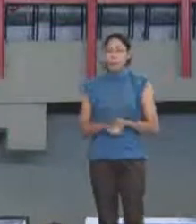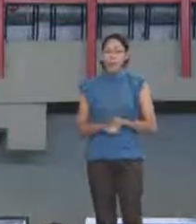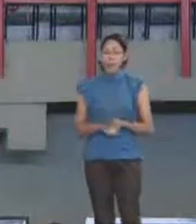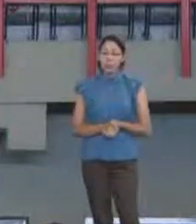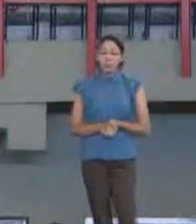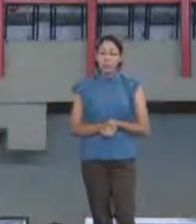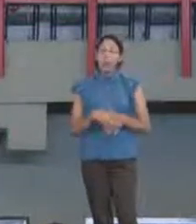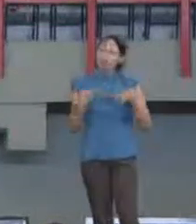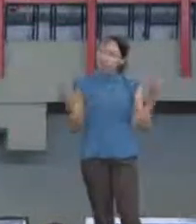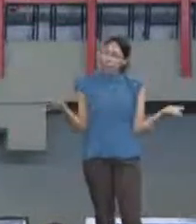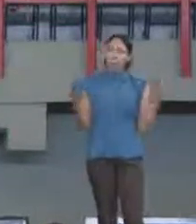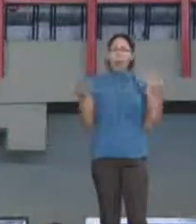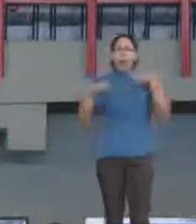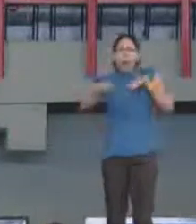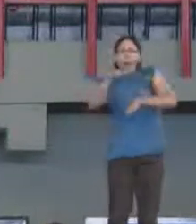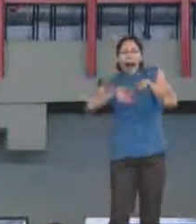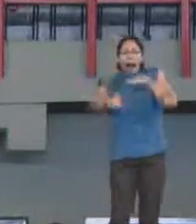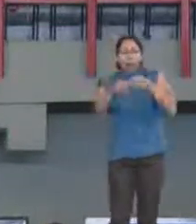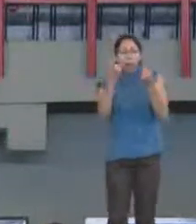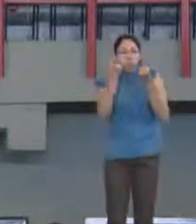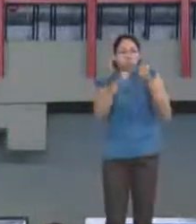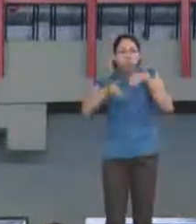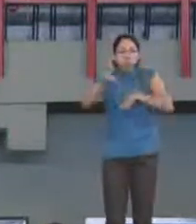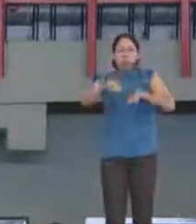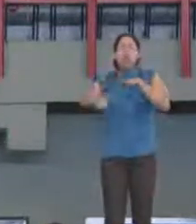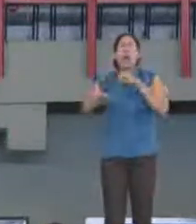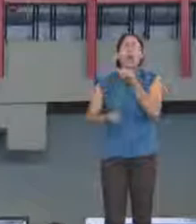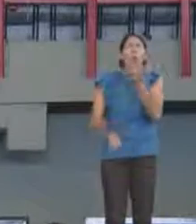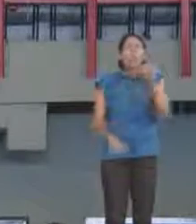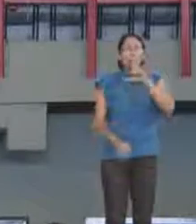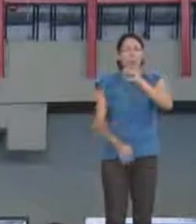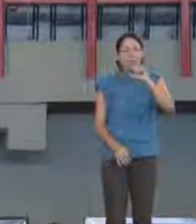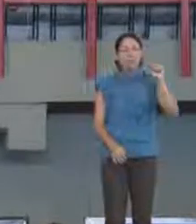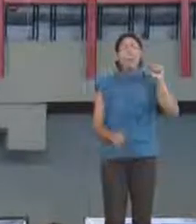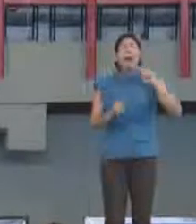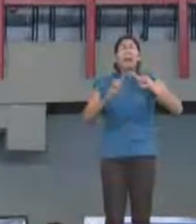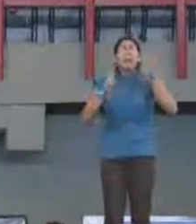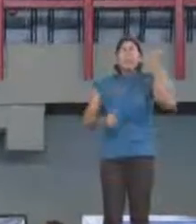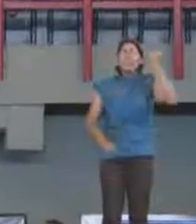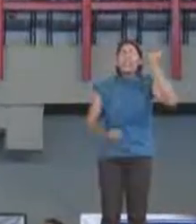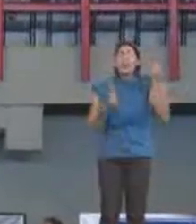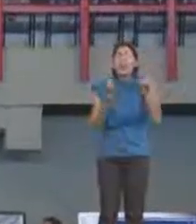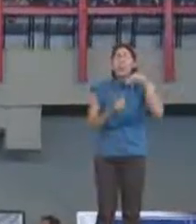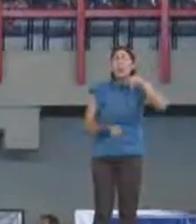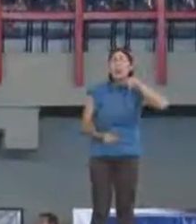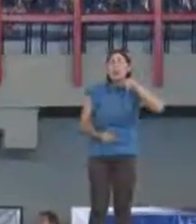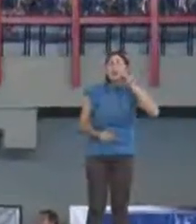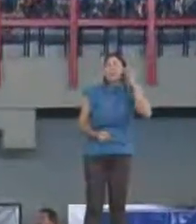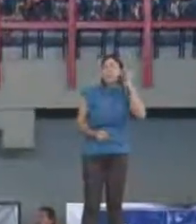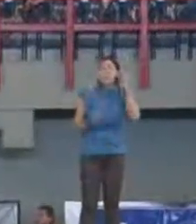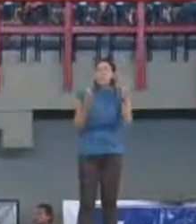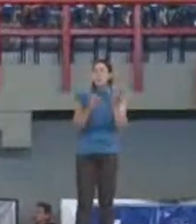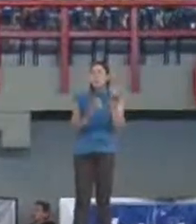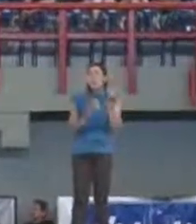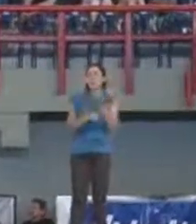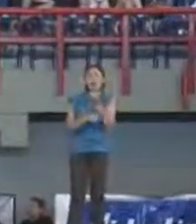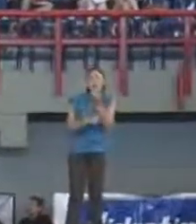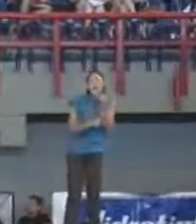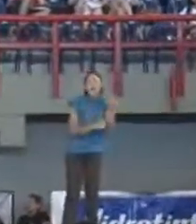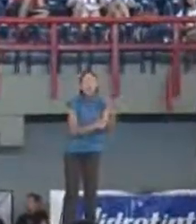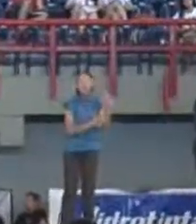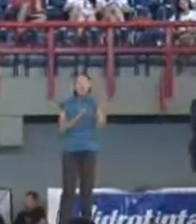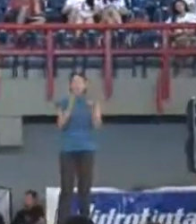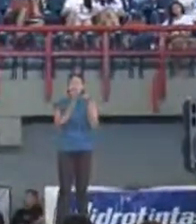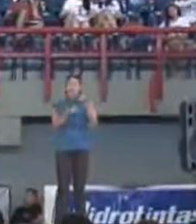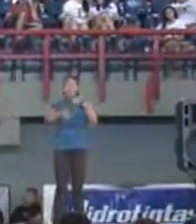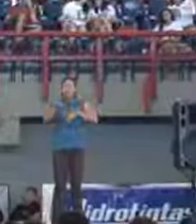estou admitindo que eram 100 veículos. Se eram 100 veículos, como é que eu calculo a média? Vamos lá. Quantos veículos andavam a